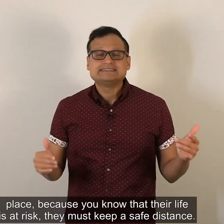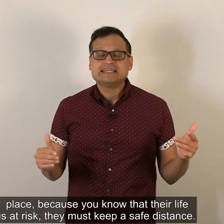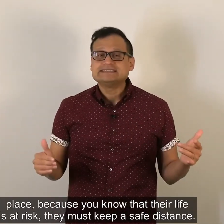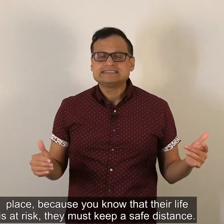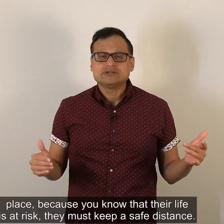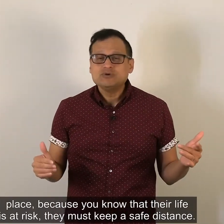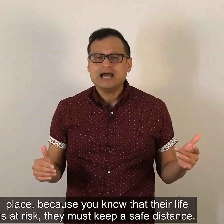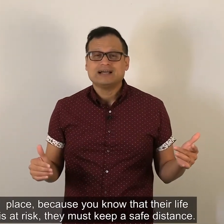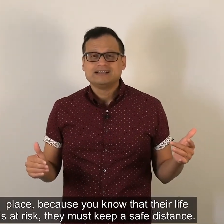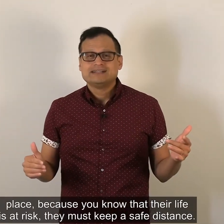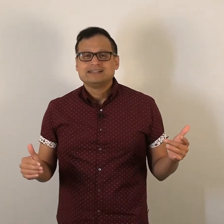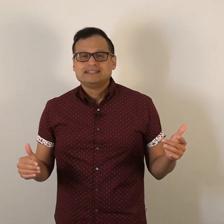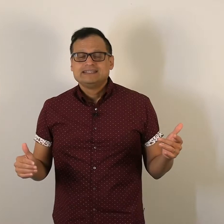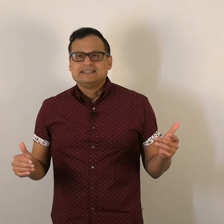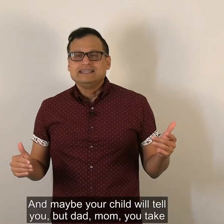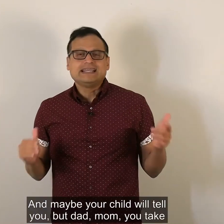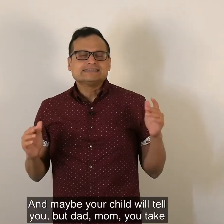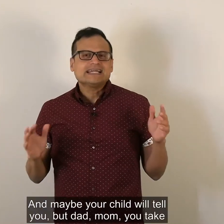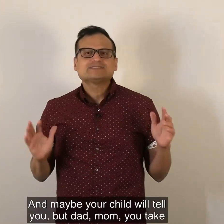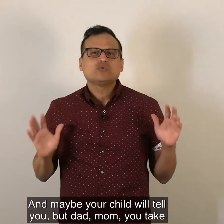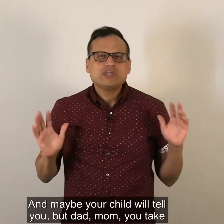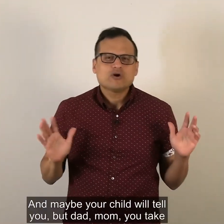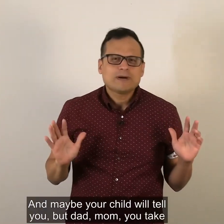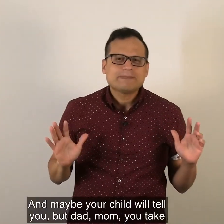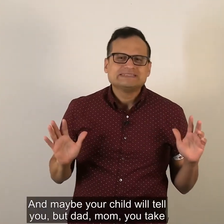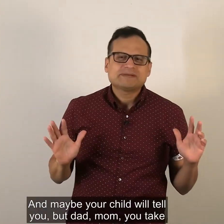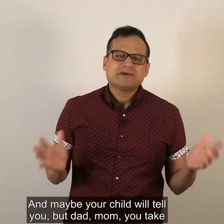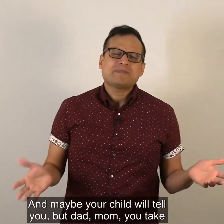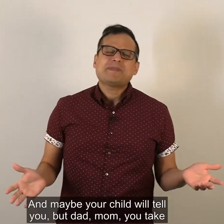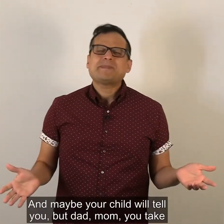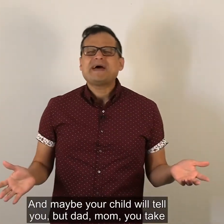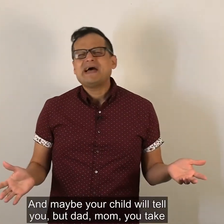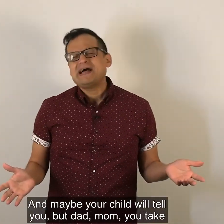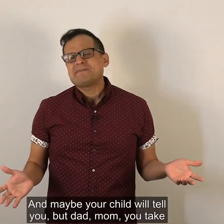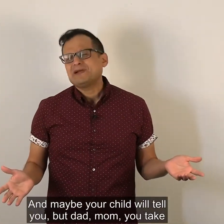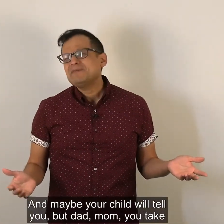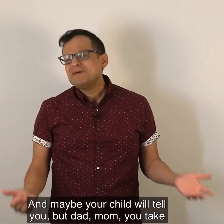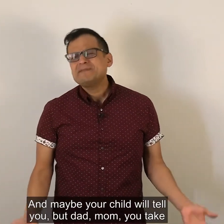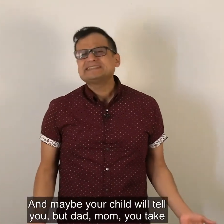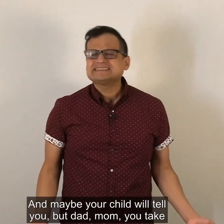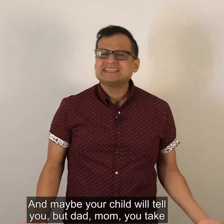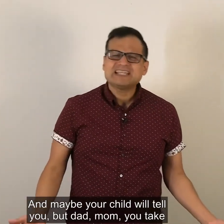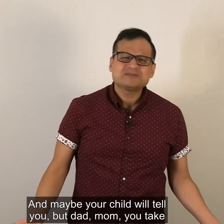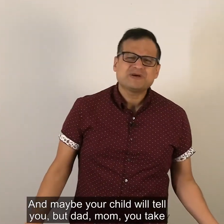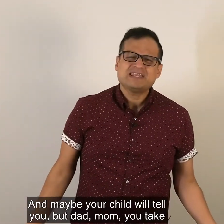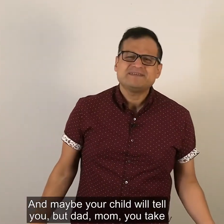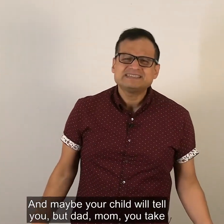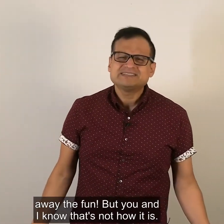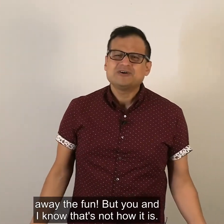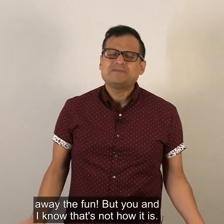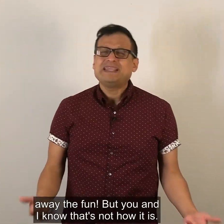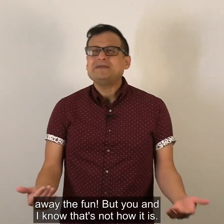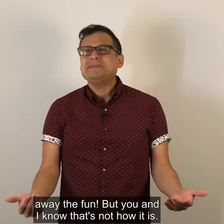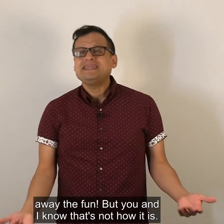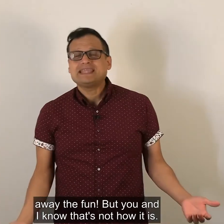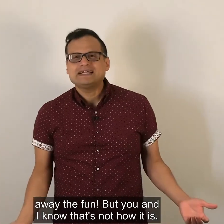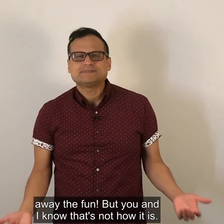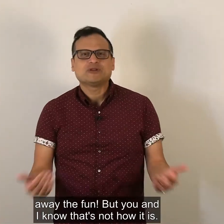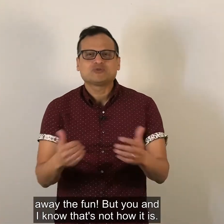distancia segura. Y quizás tu hijo va a pensar, pero papá, pero mamá, me estás quitando toda la diversión, me limitas. Pero tú